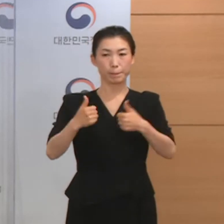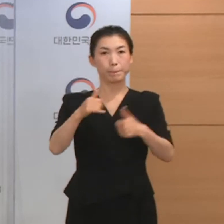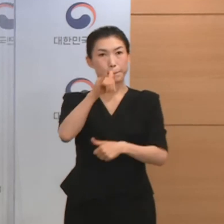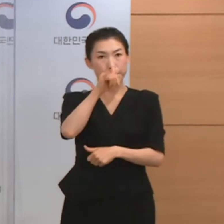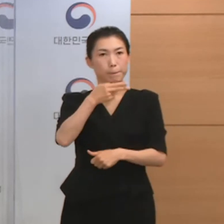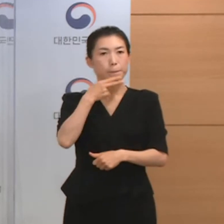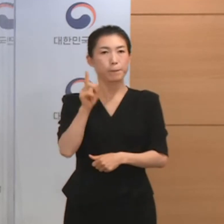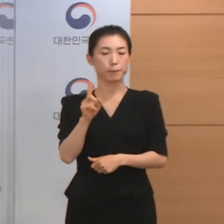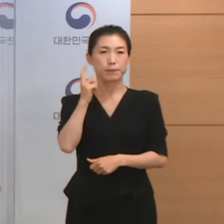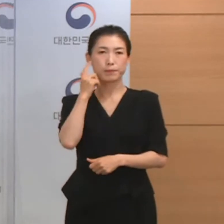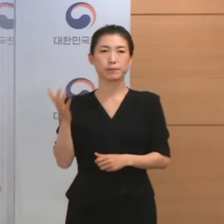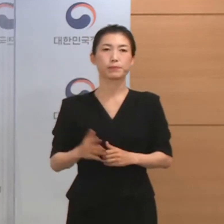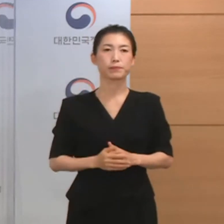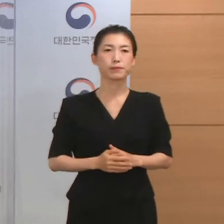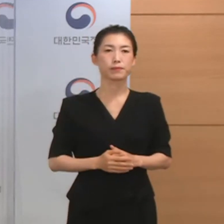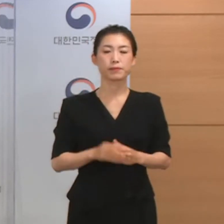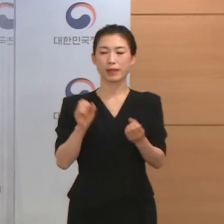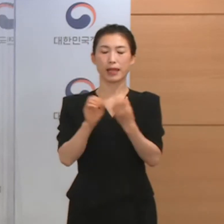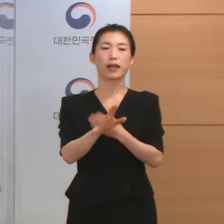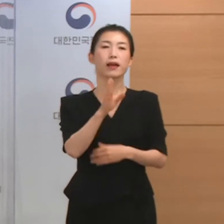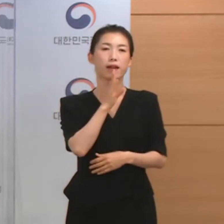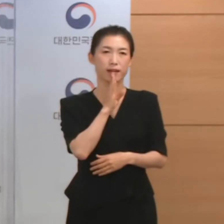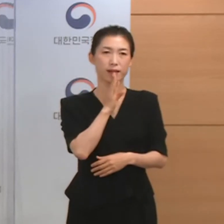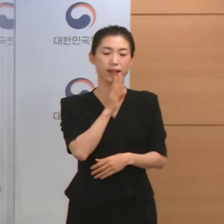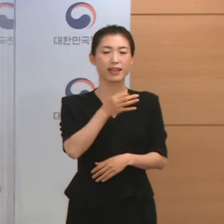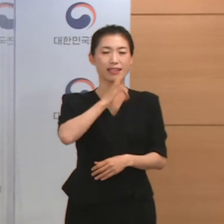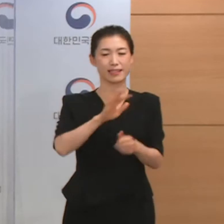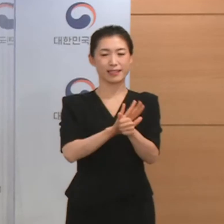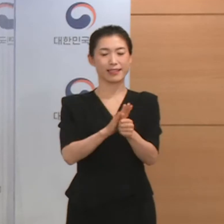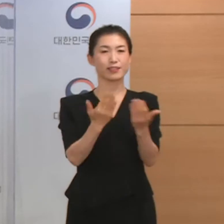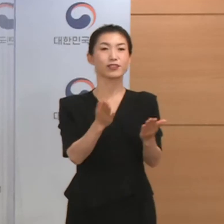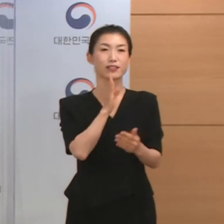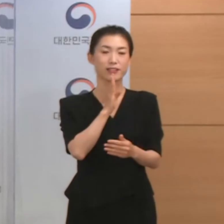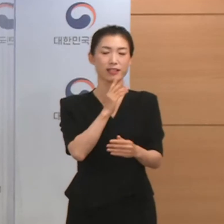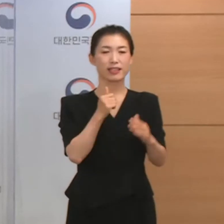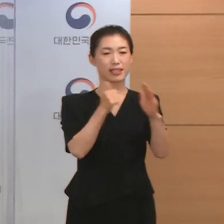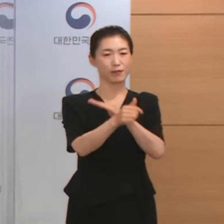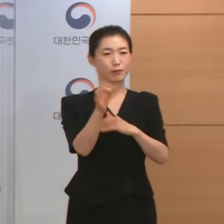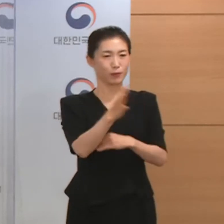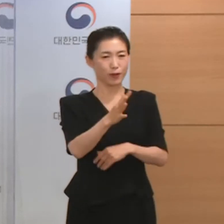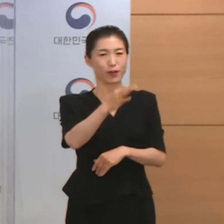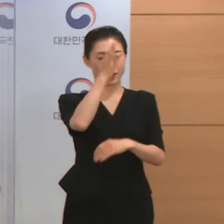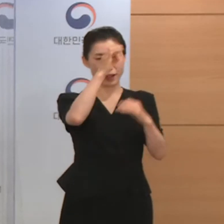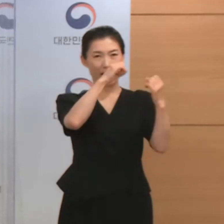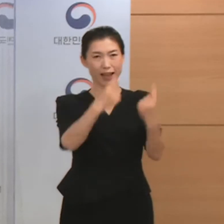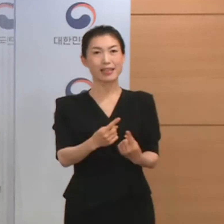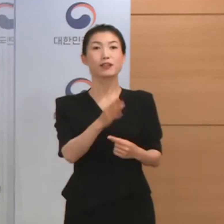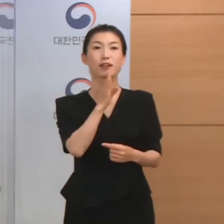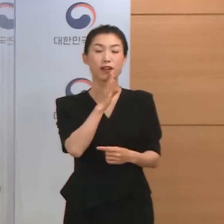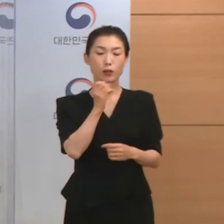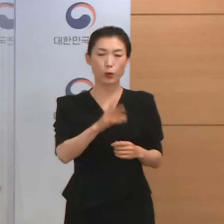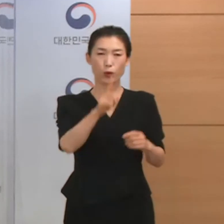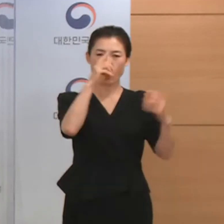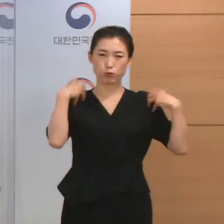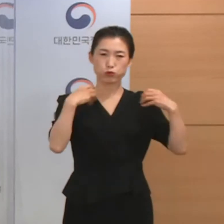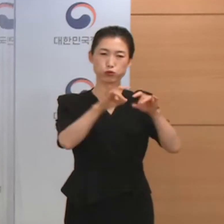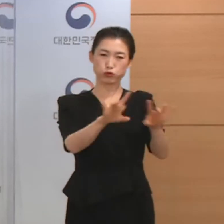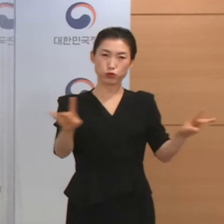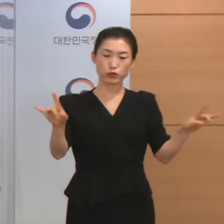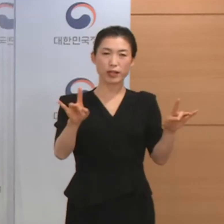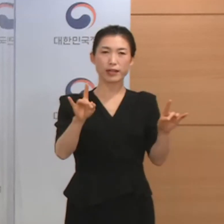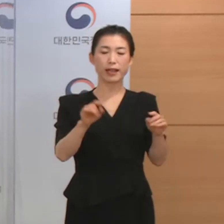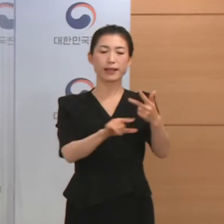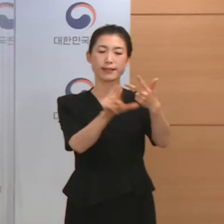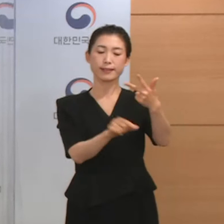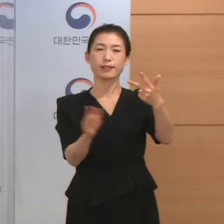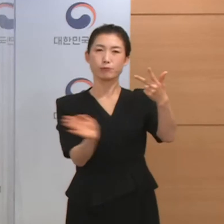그런 인센티브의 일환으로 보셔도 됩니다. 그뿐 아니라 각 부처별로 7월부터 보다 많은 인센티브들을